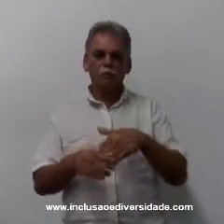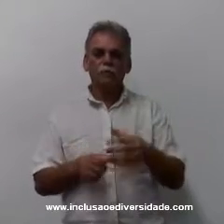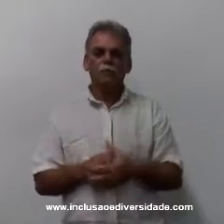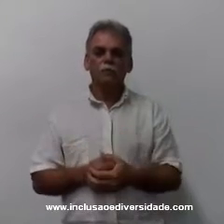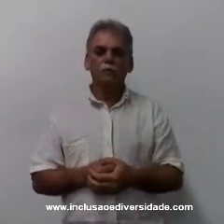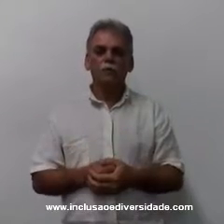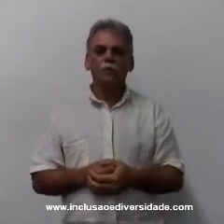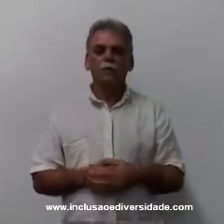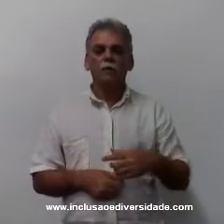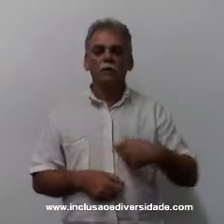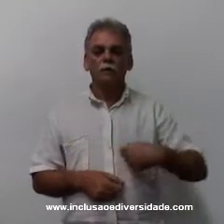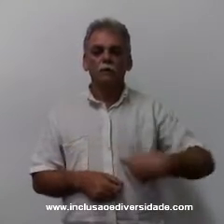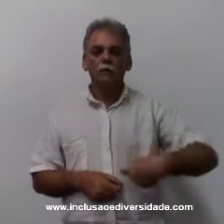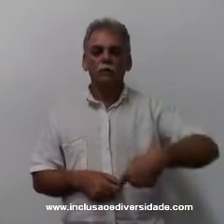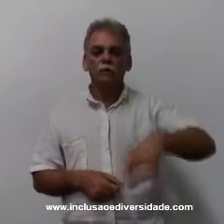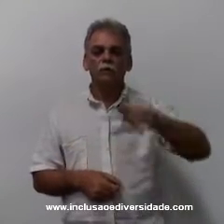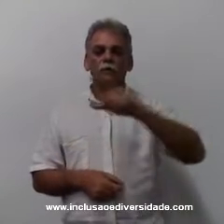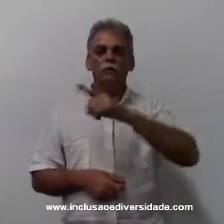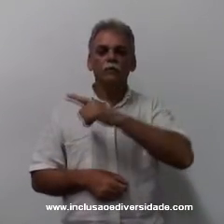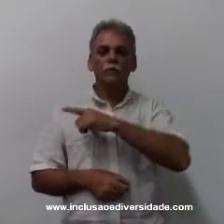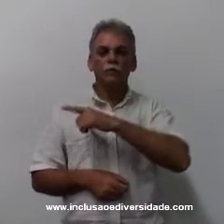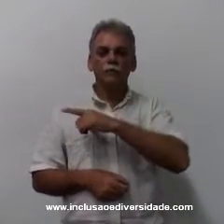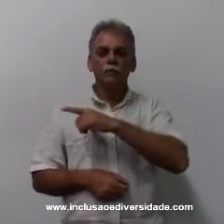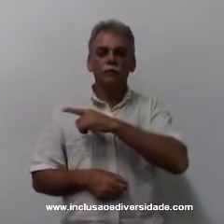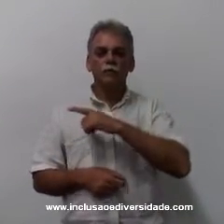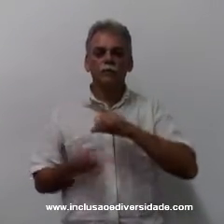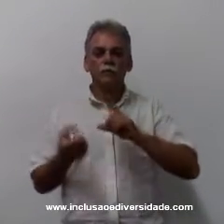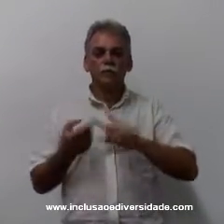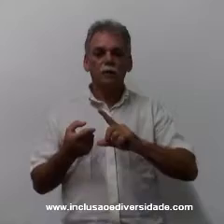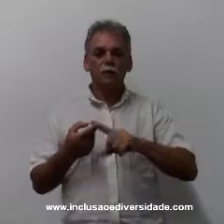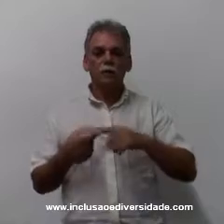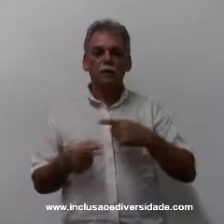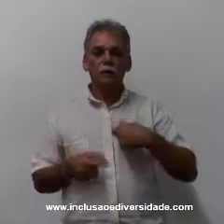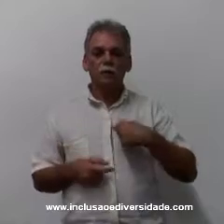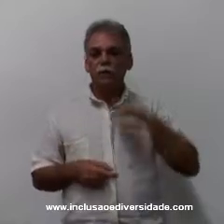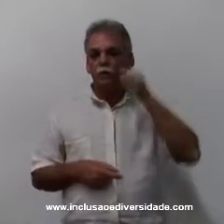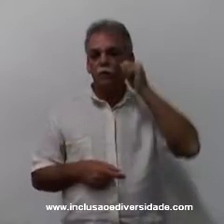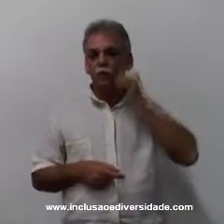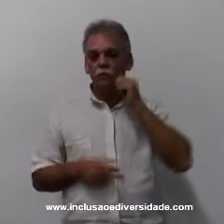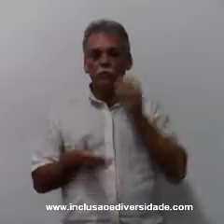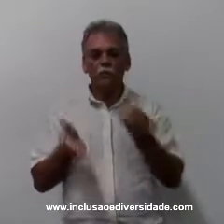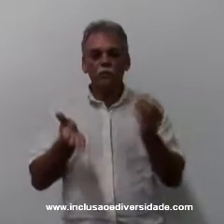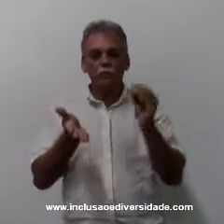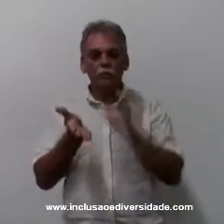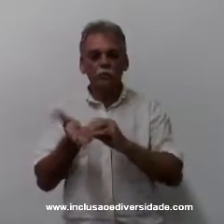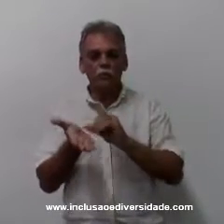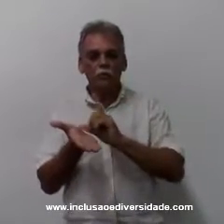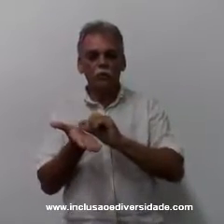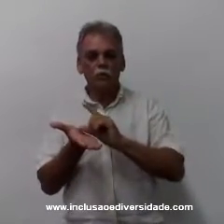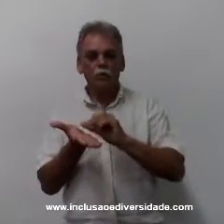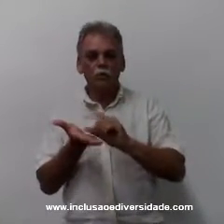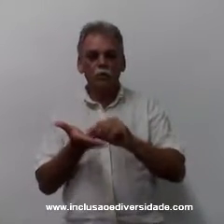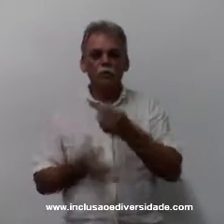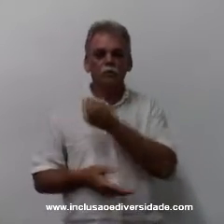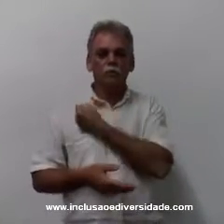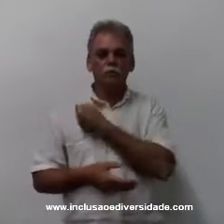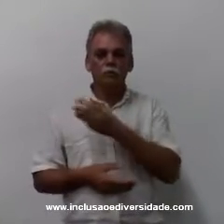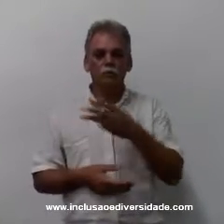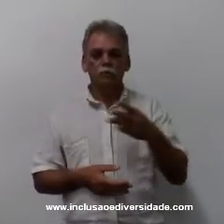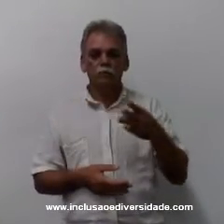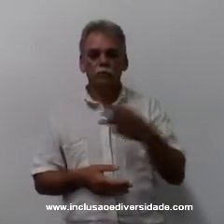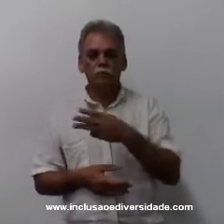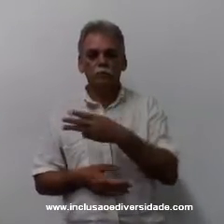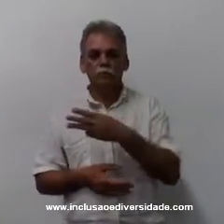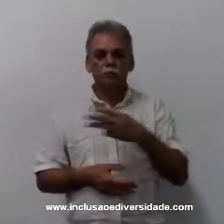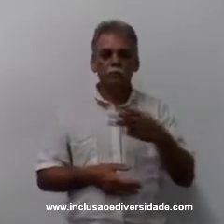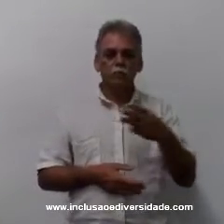também, eu vou estar comentando o artigo 33 da Convenção sobre os Direitos da Pessoa